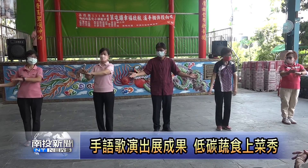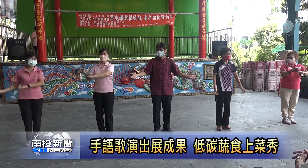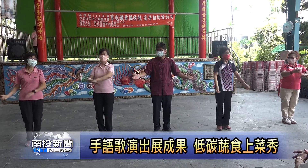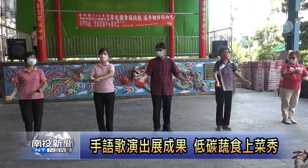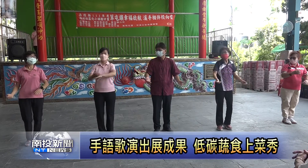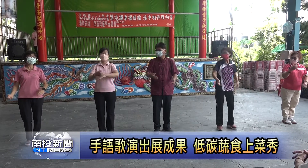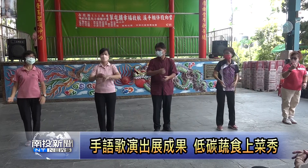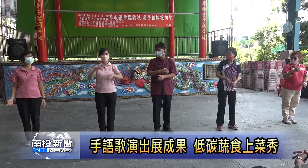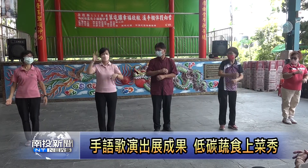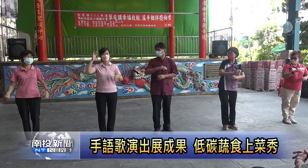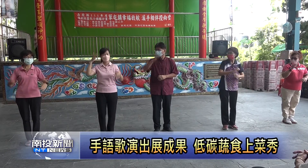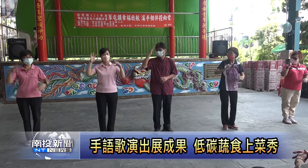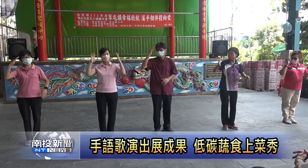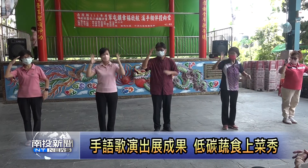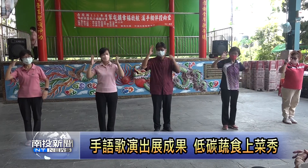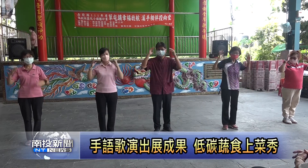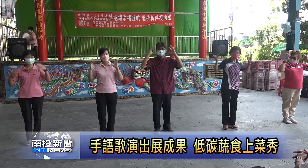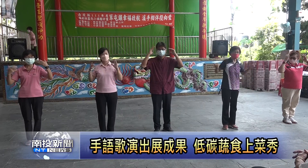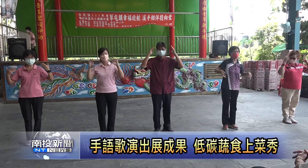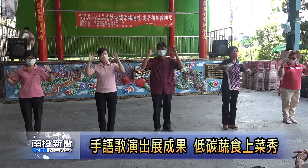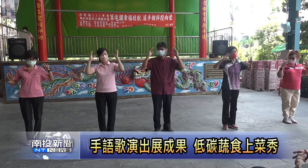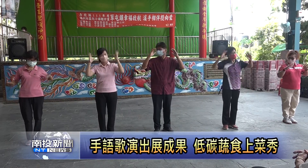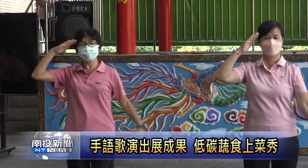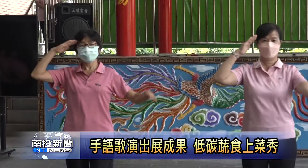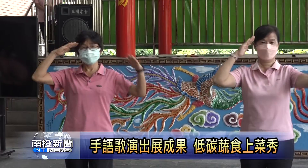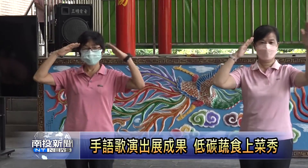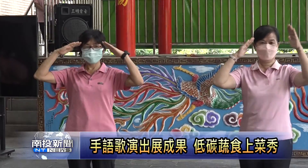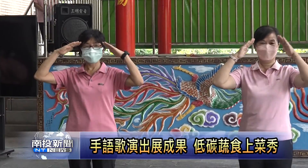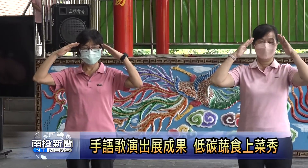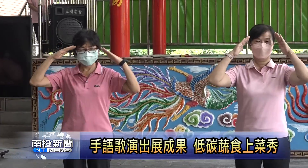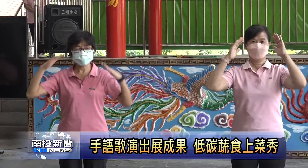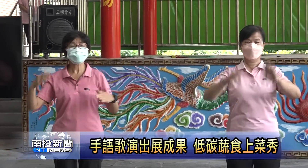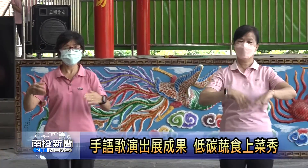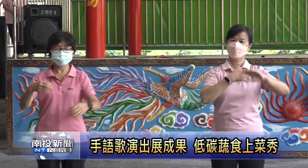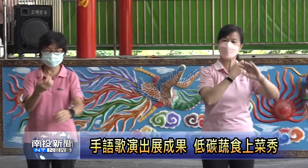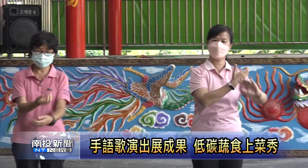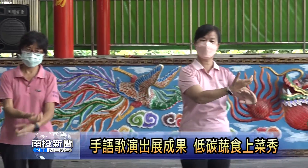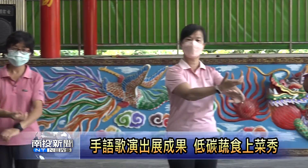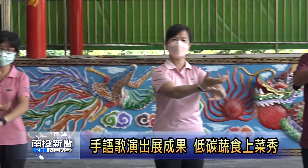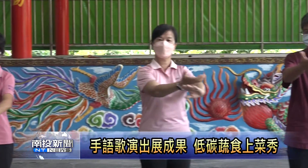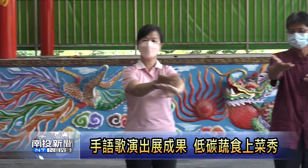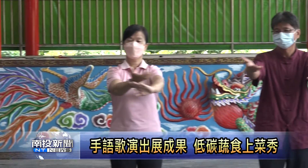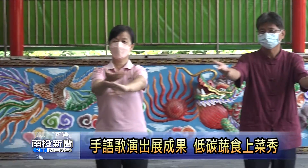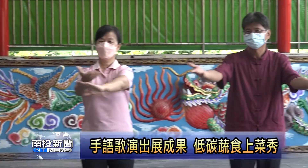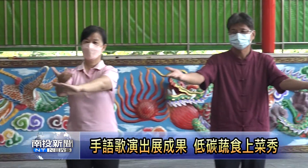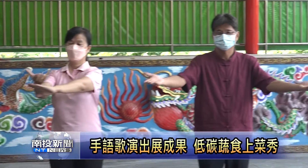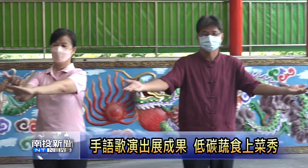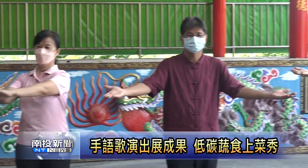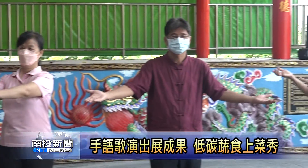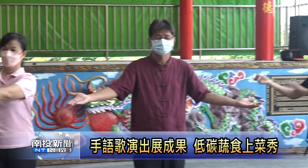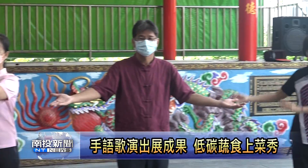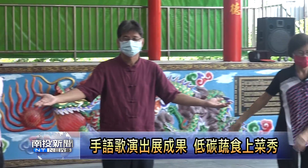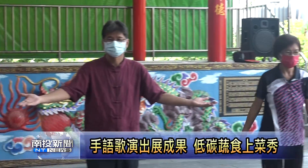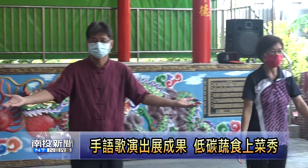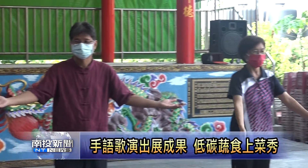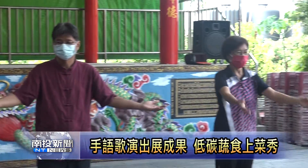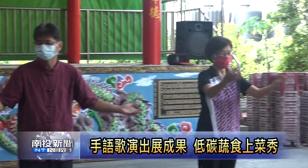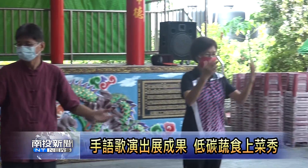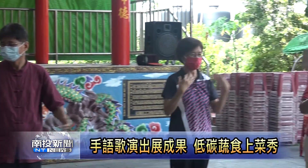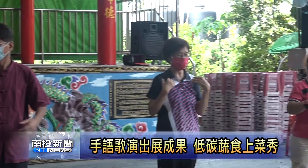由草屯镇卑南社区来带领五个社区的理事长，现在展开着手艺的成果。同时，就此感谢大家用心执行